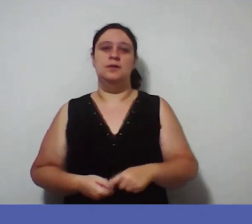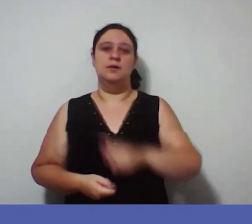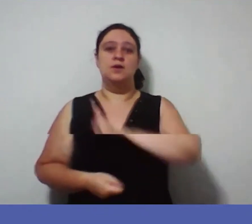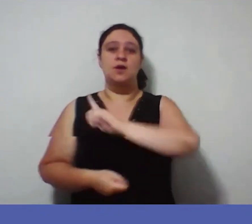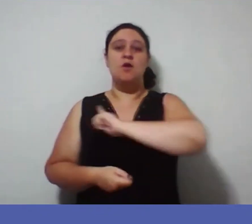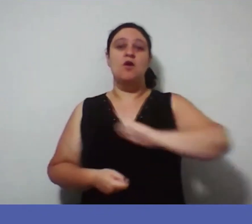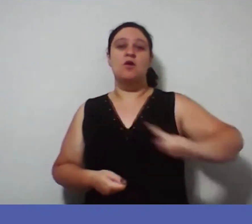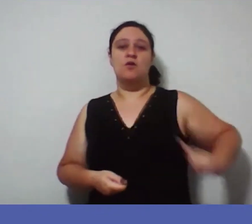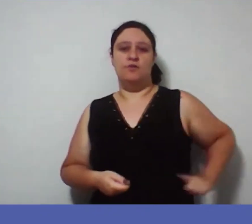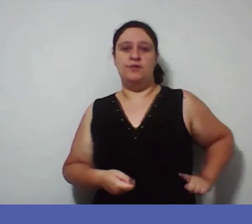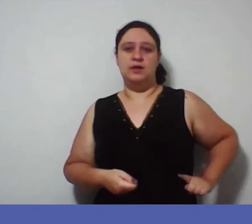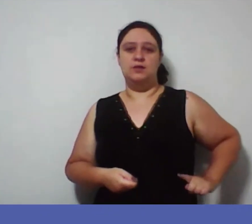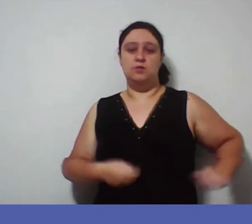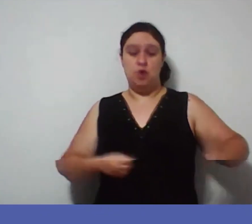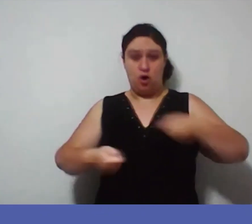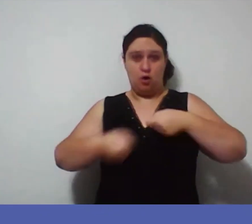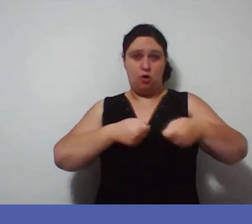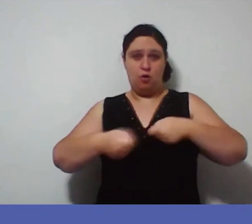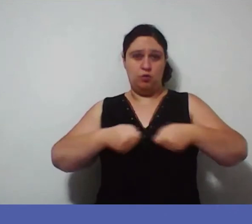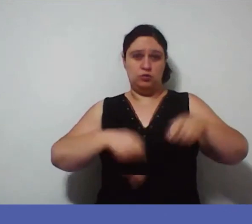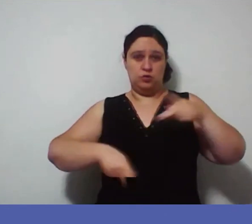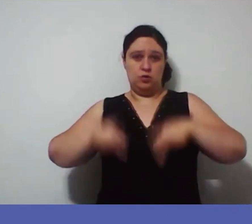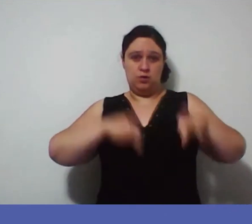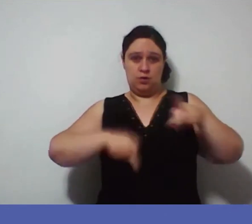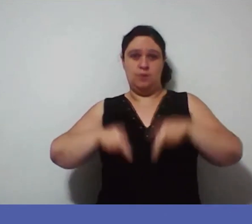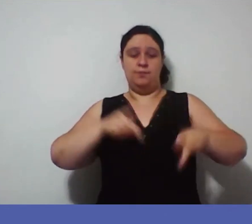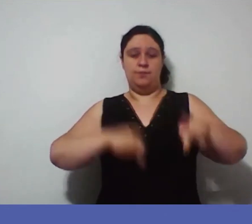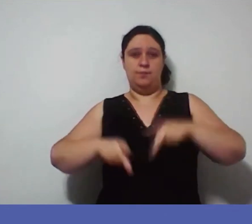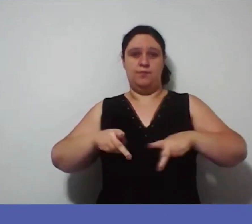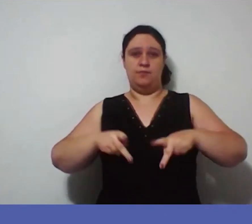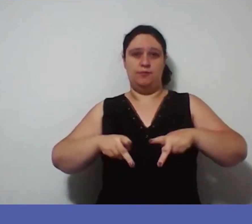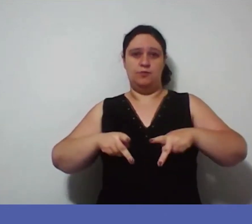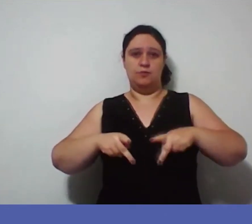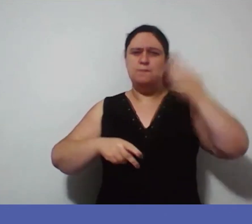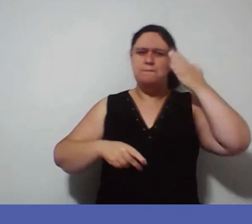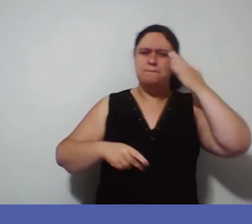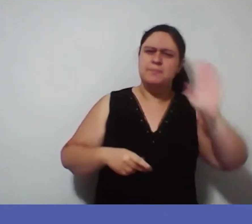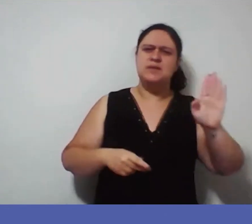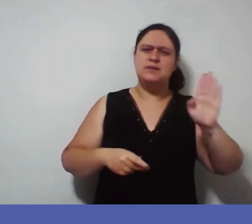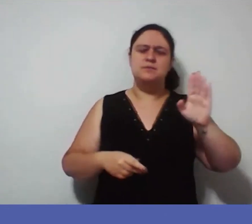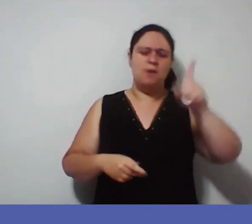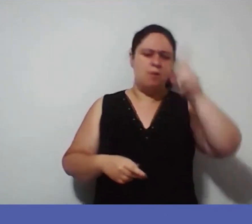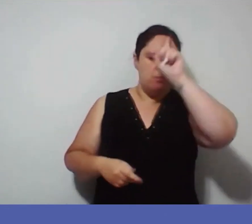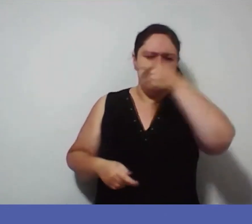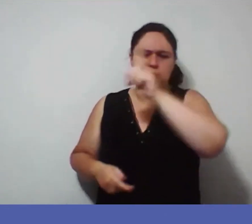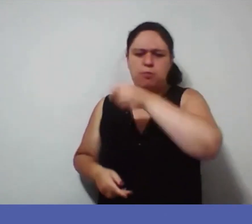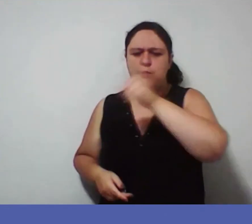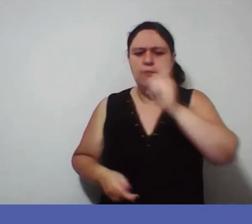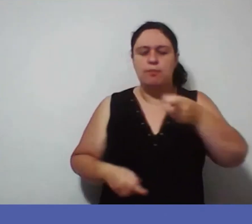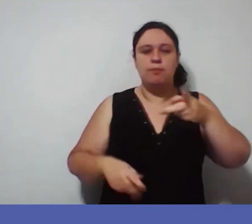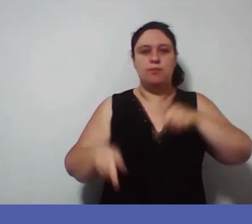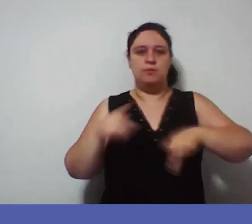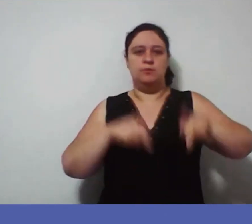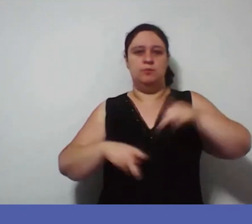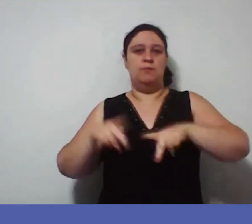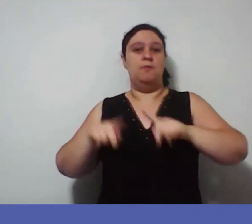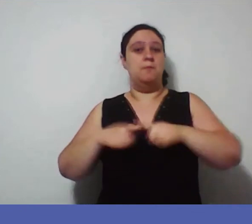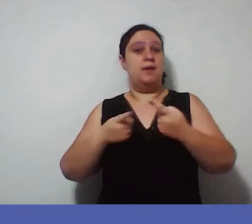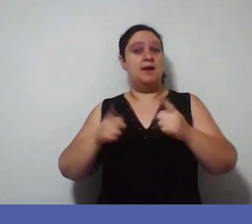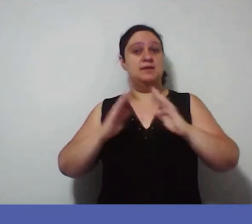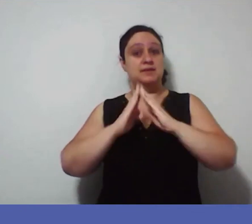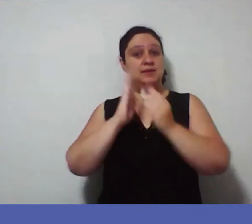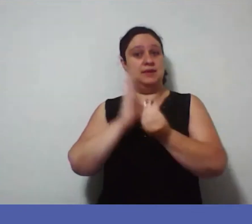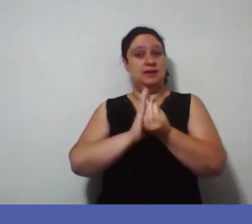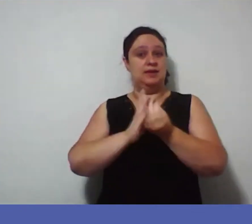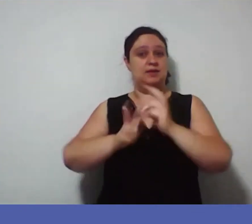povos, e os maiorais exercem autoridade sobre os povos. Mas não é assim na igreja. Não é